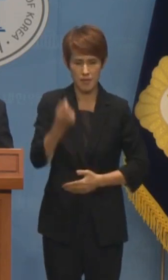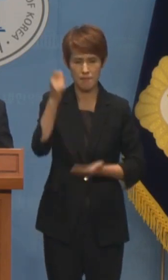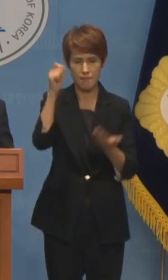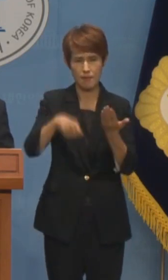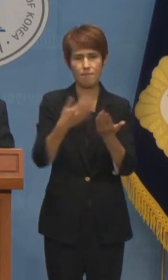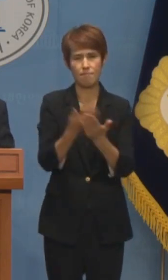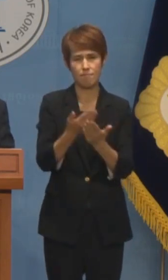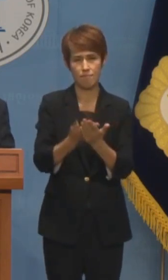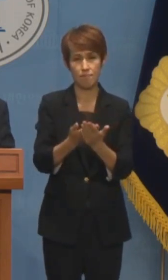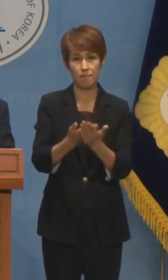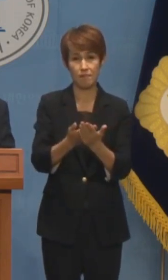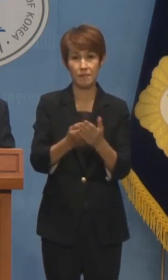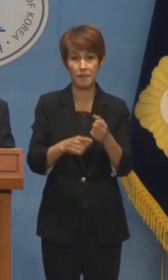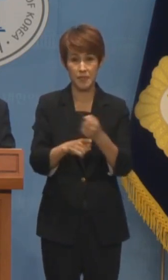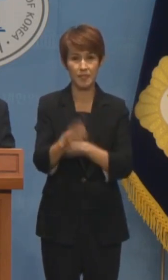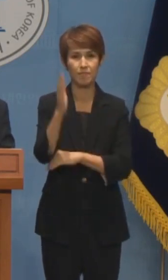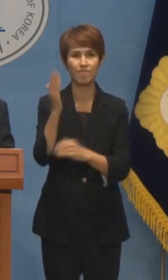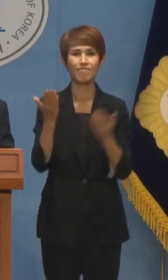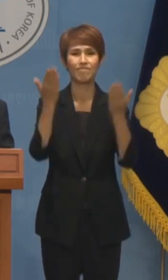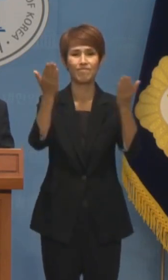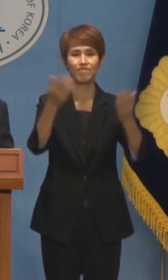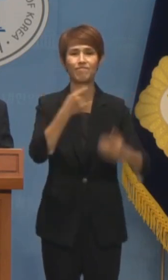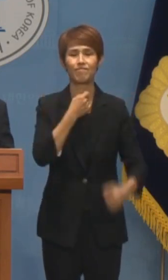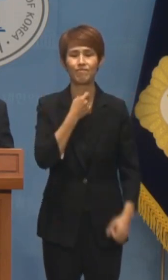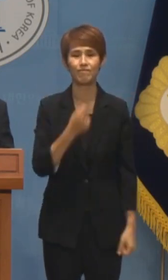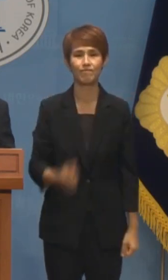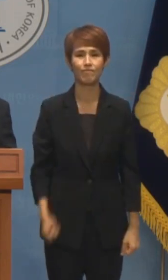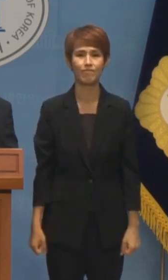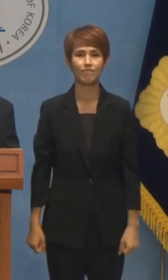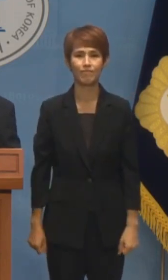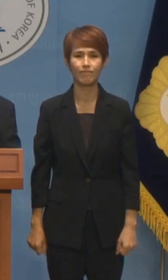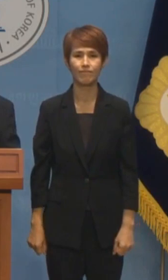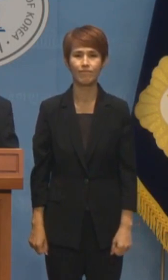담아서 입장을 밝히고자 이 자리에 섰습니다.